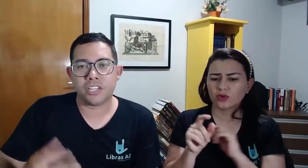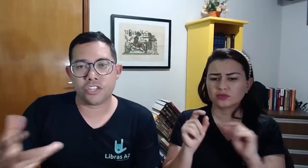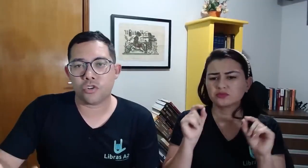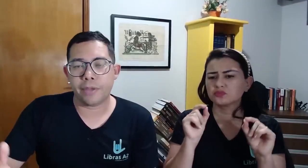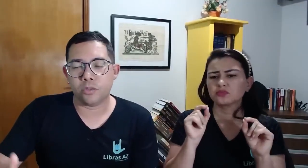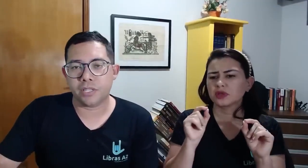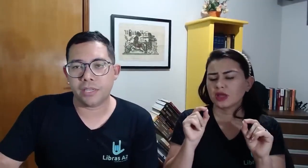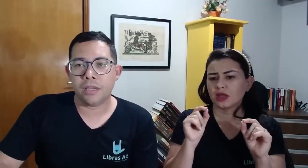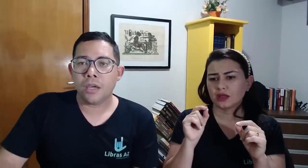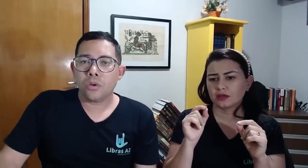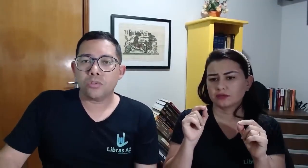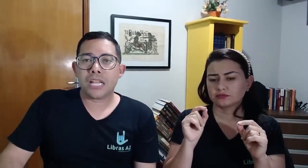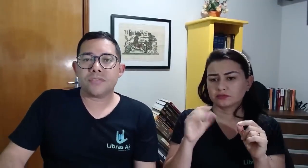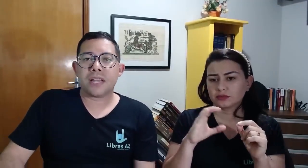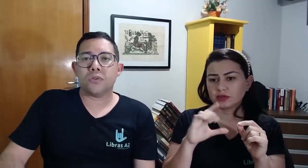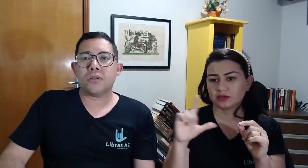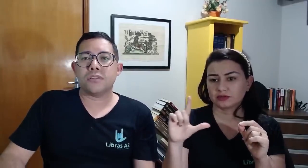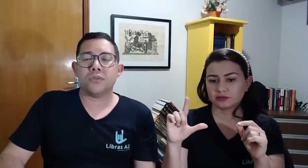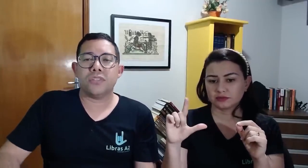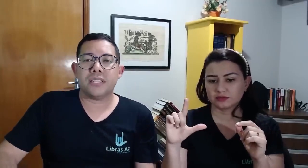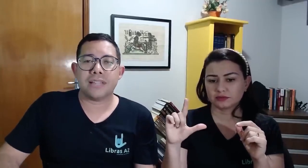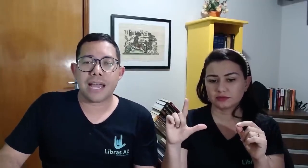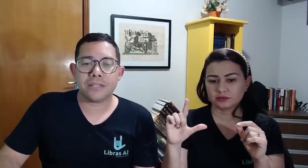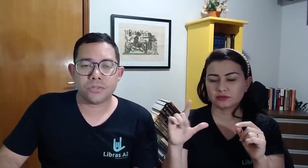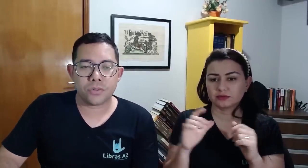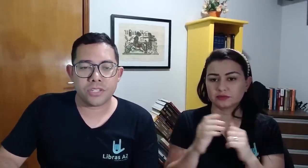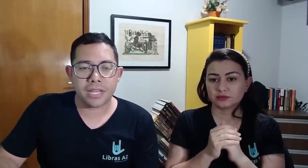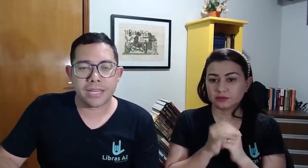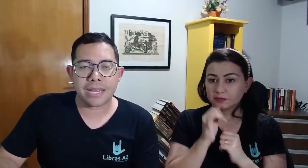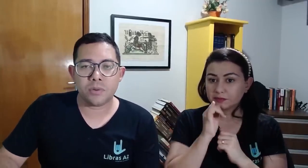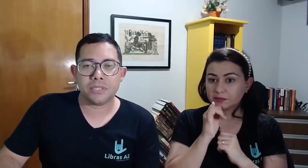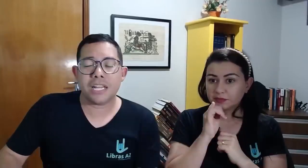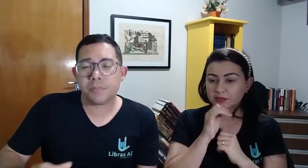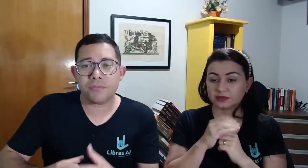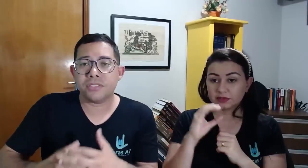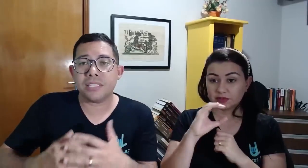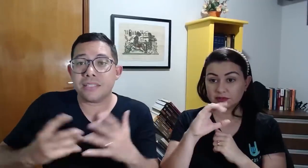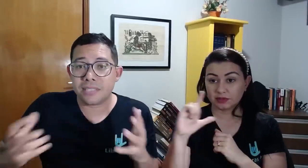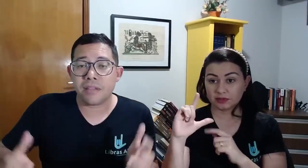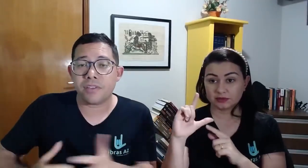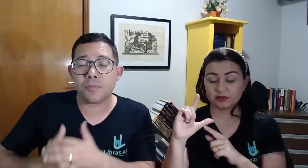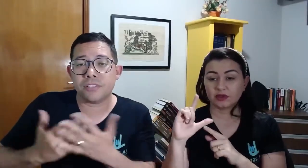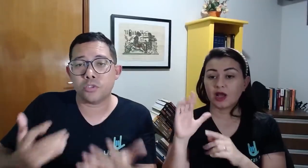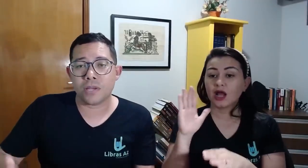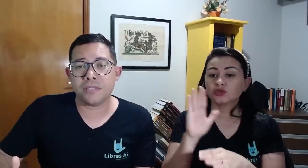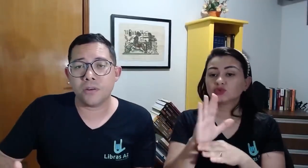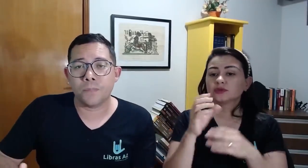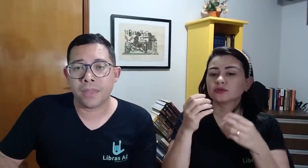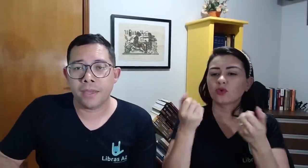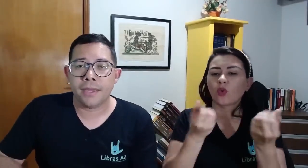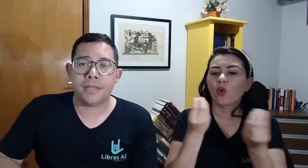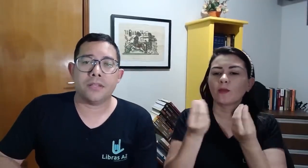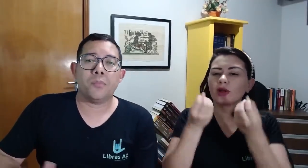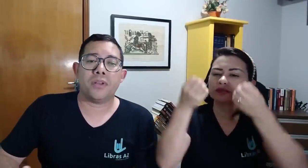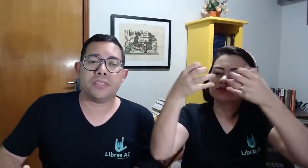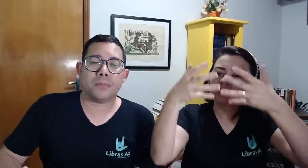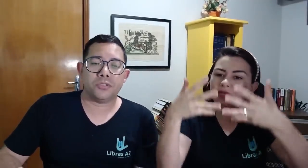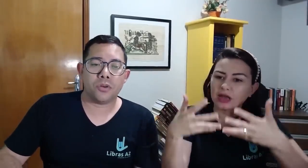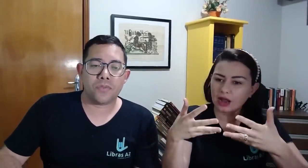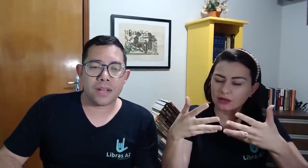gente comentou aqui. Os classificadores são utilizados, o Edneia, na língua de sinais, para você descrever uma situação. Então, por exemplo, se eu falo